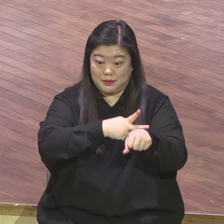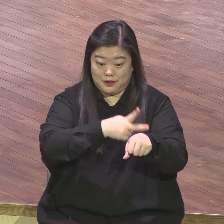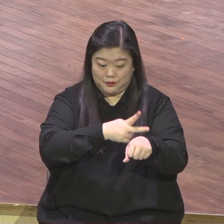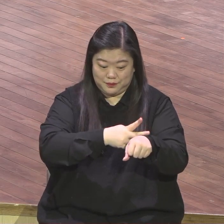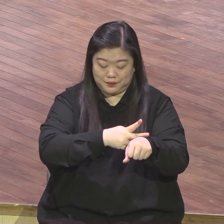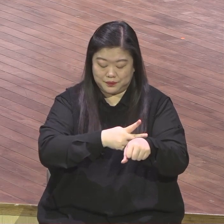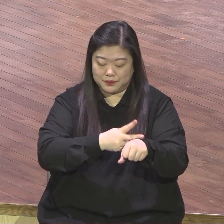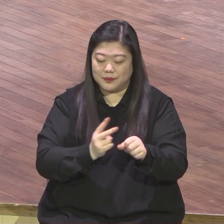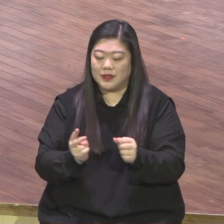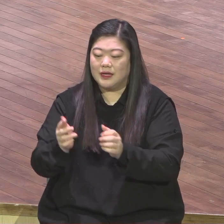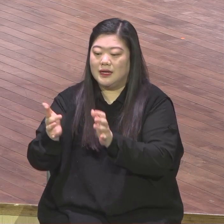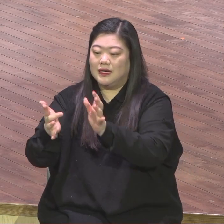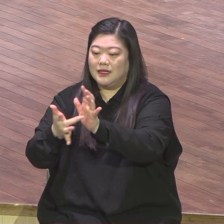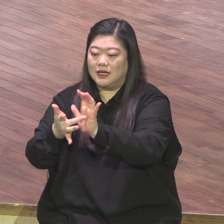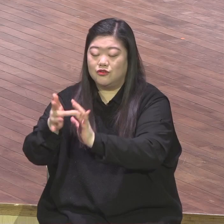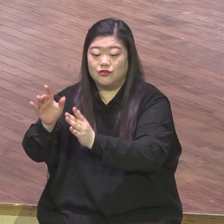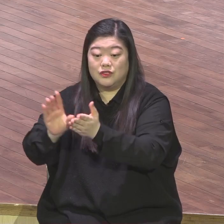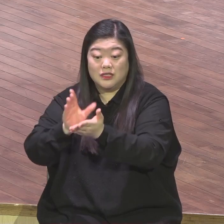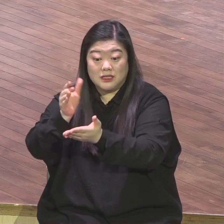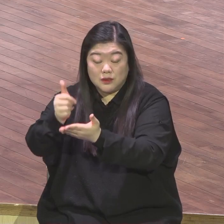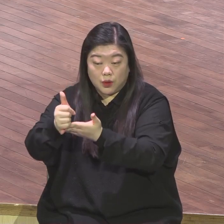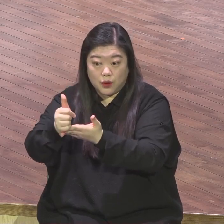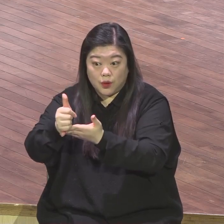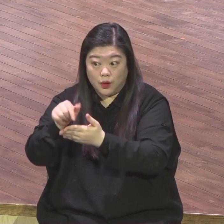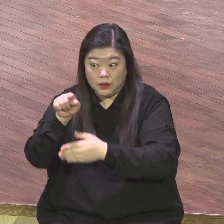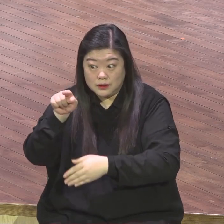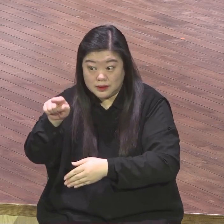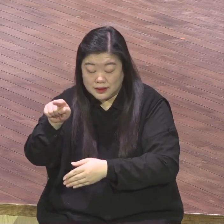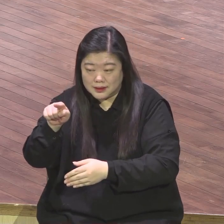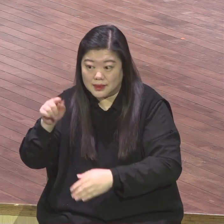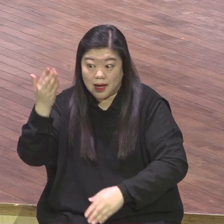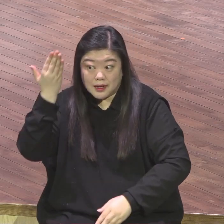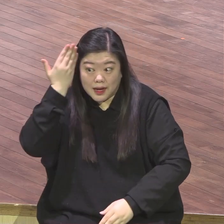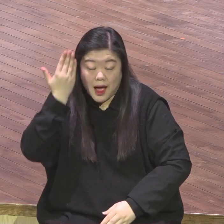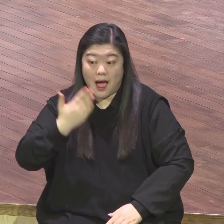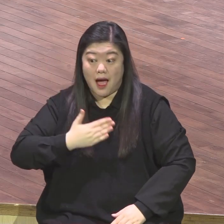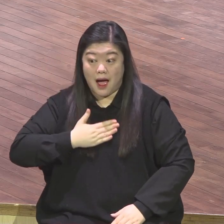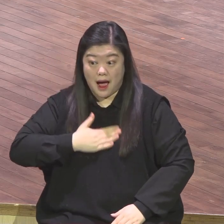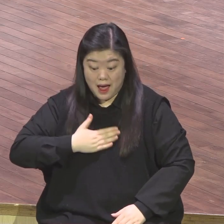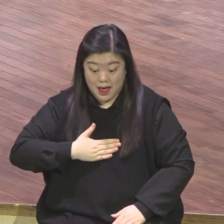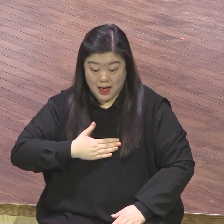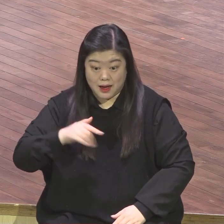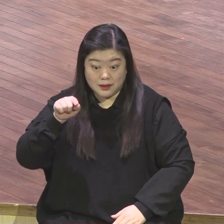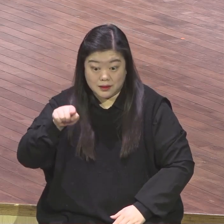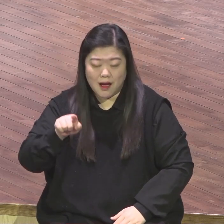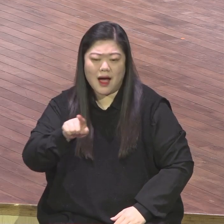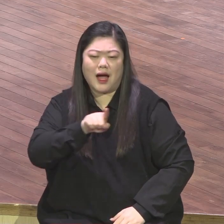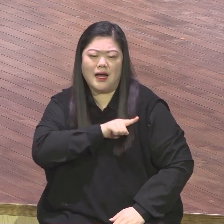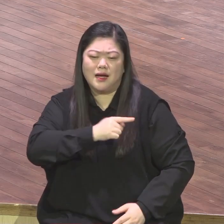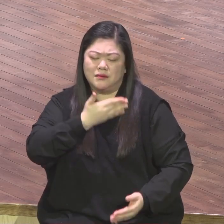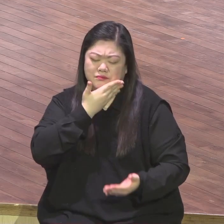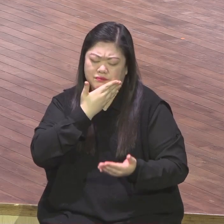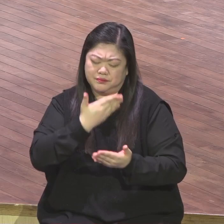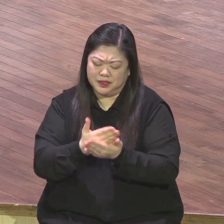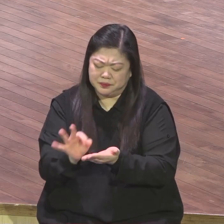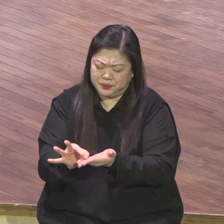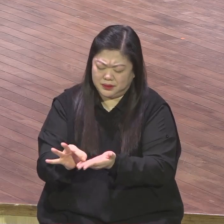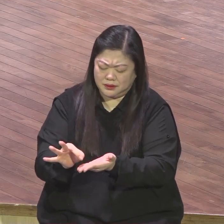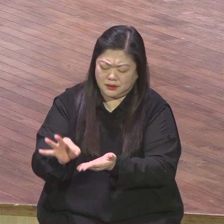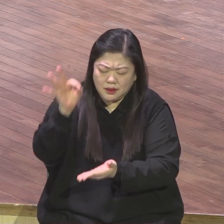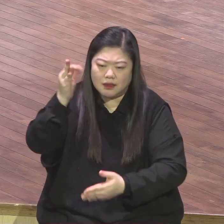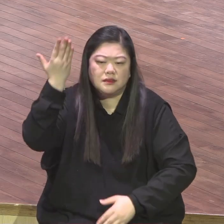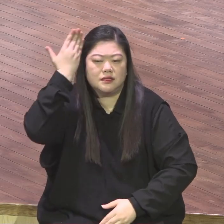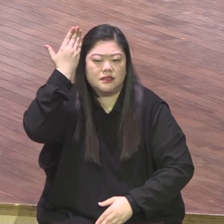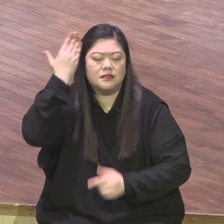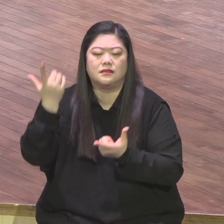그리스도 예수를 아는 것이 가장 고상한 지식이다, 가장